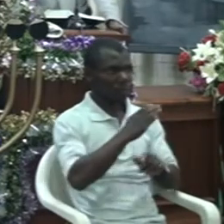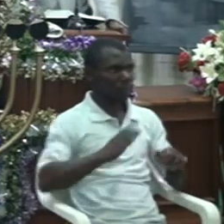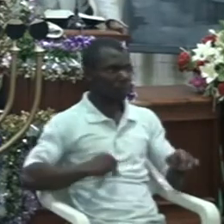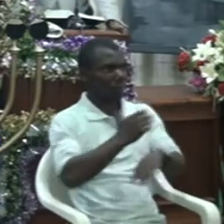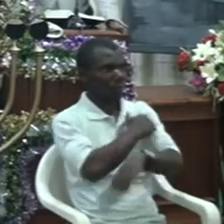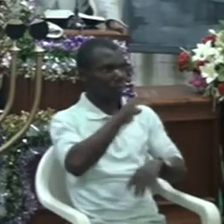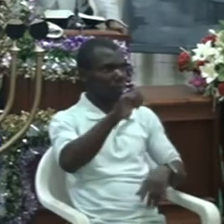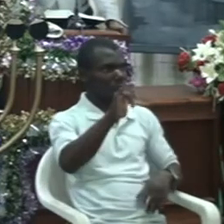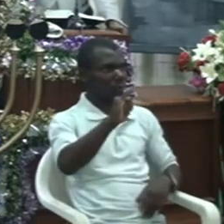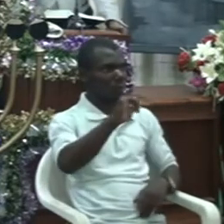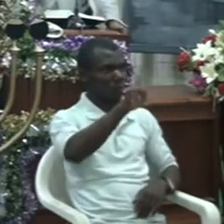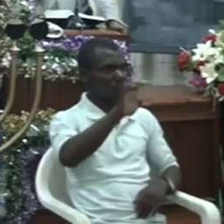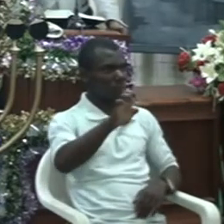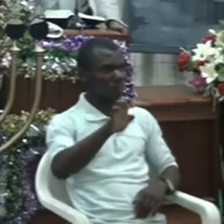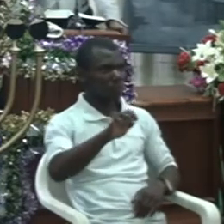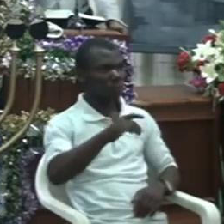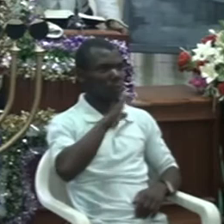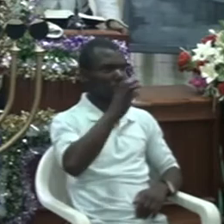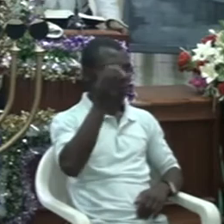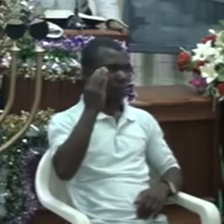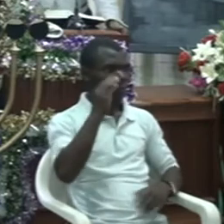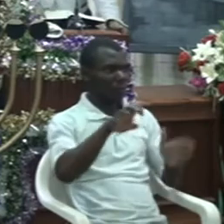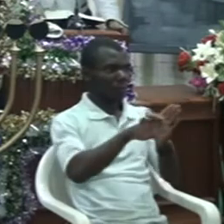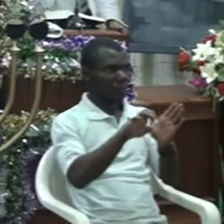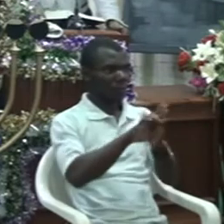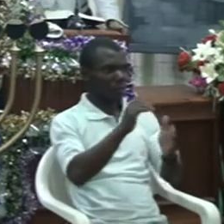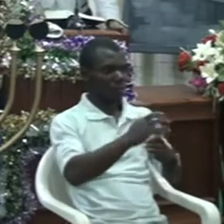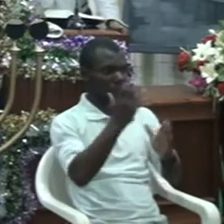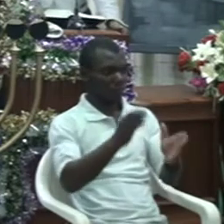Et Élisée était le type du croyant ou de l'Église.